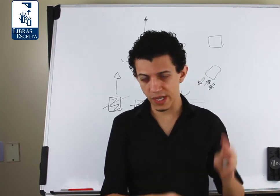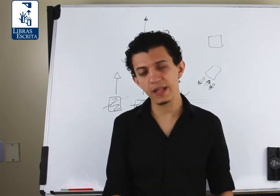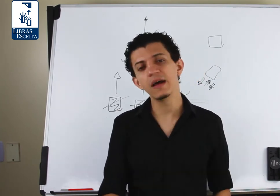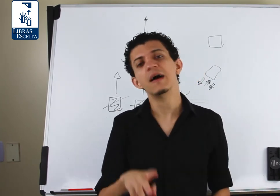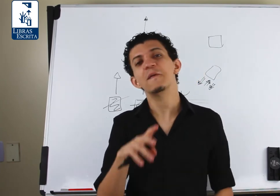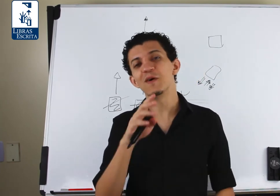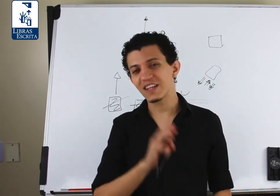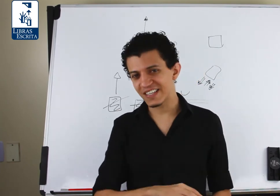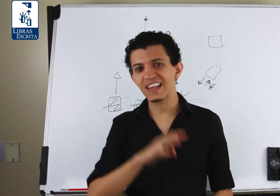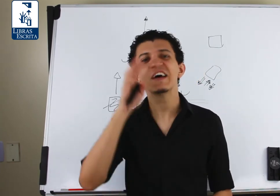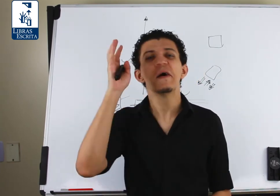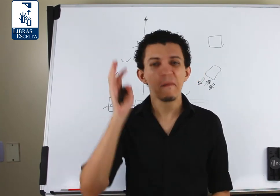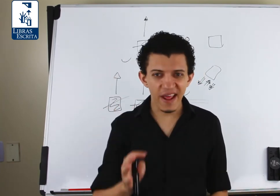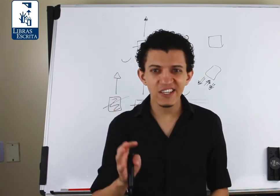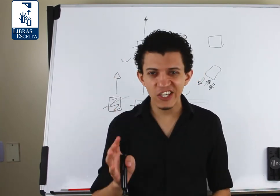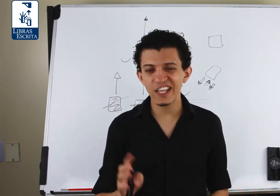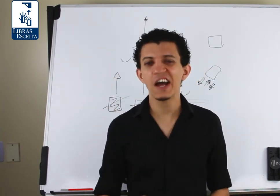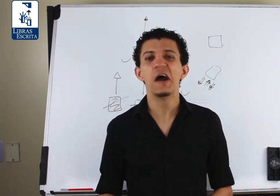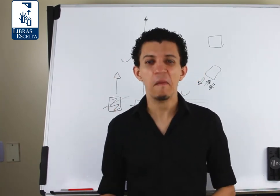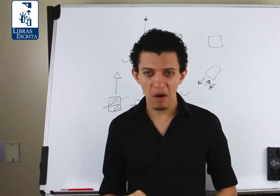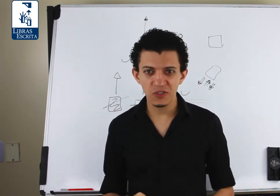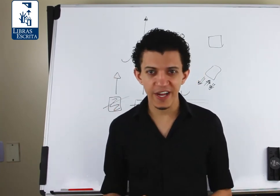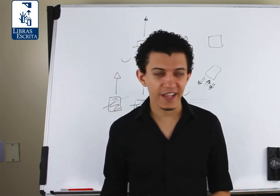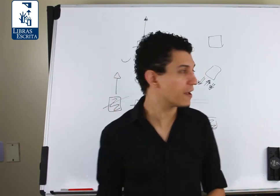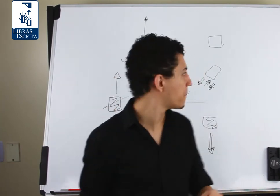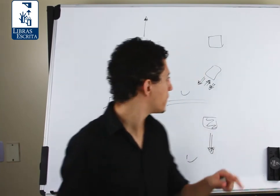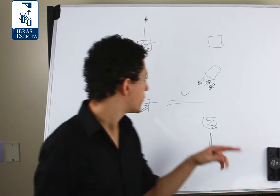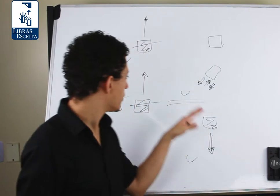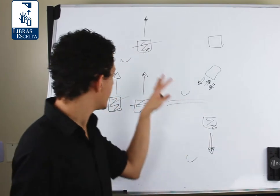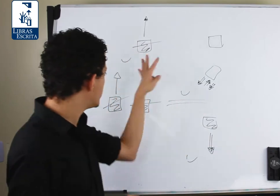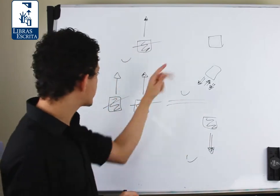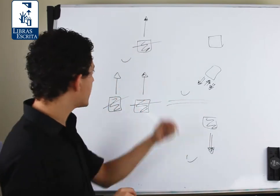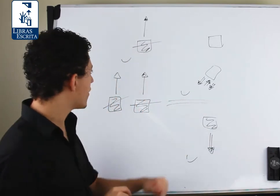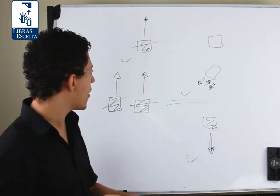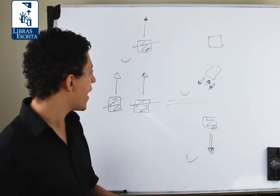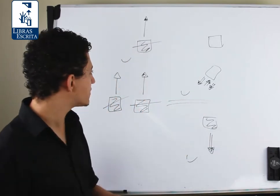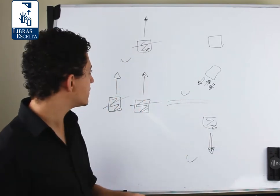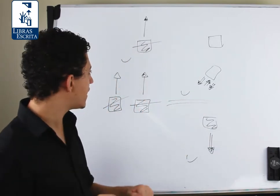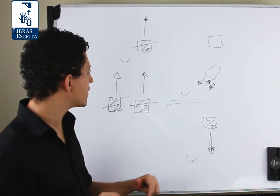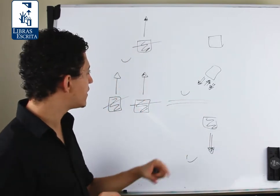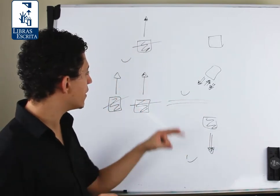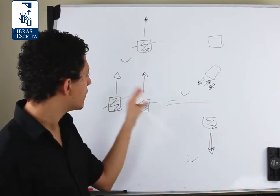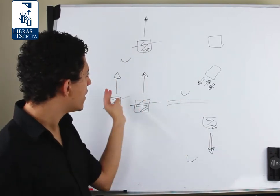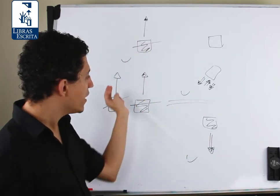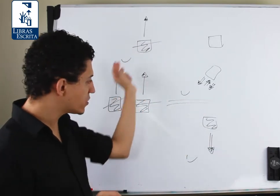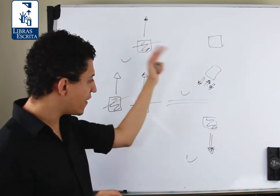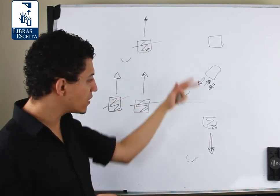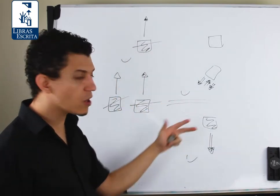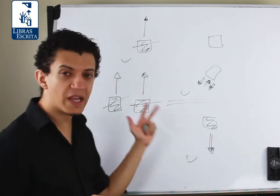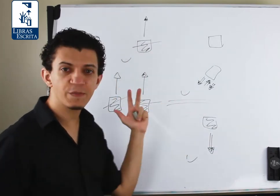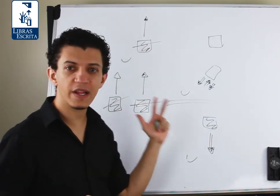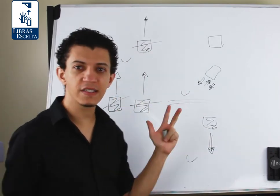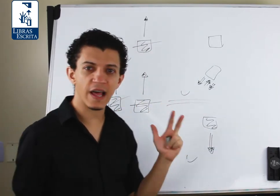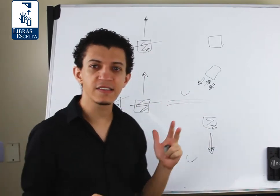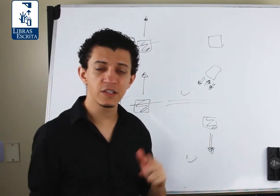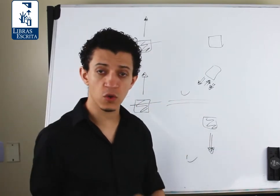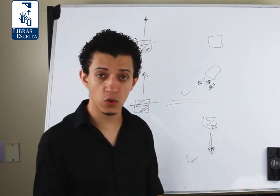esquerda, ponta de seta preenchida, mão direita. Então aqui a gente escreveu esses sinais aqui. Isso vale somente para sinais escritos com